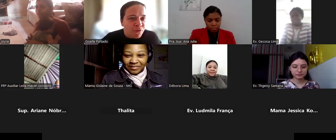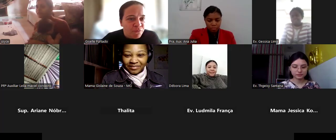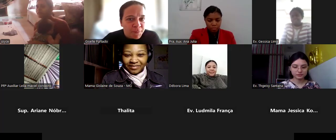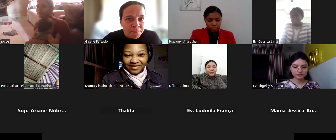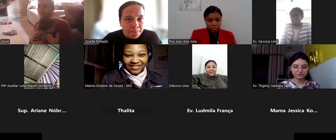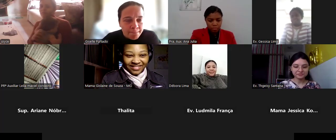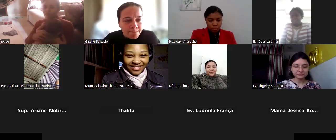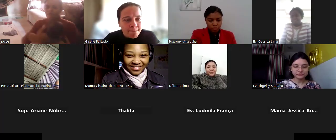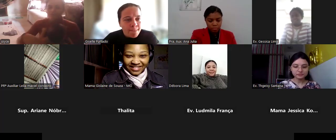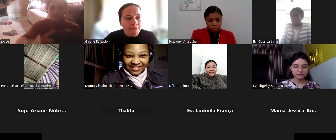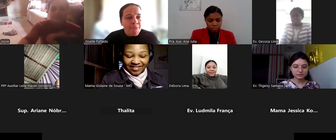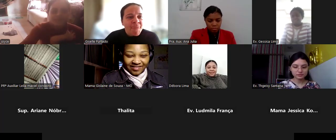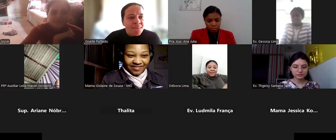favor.